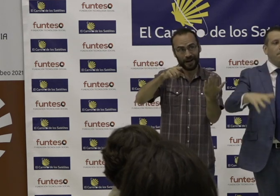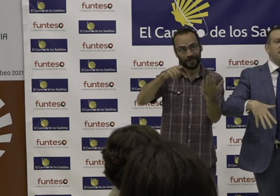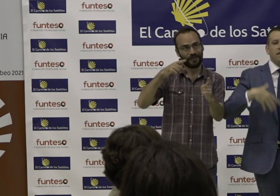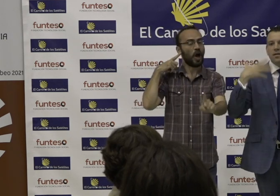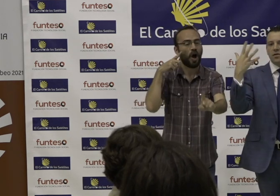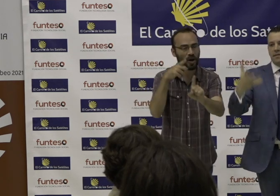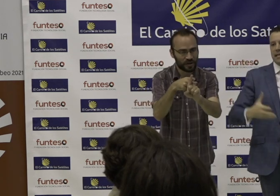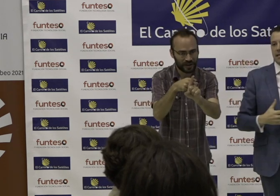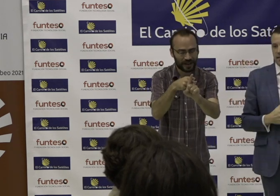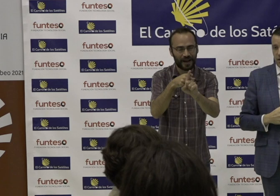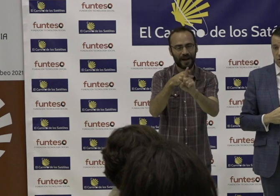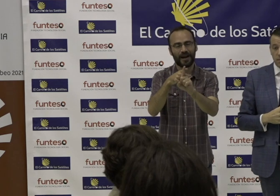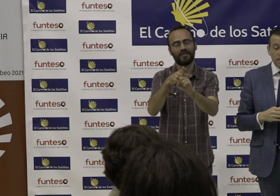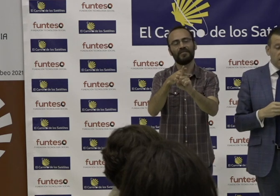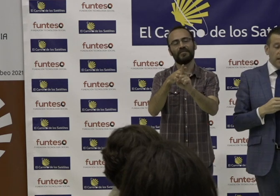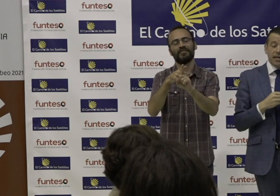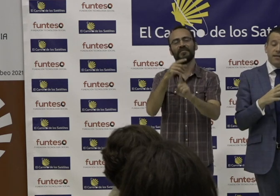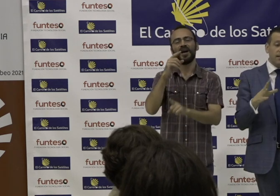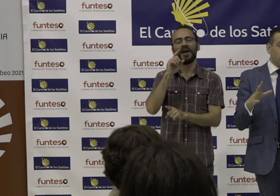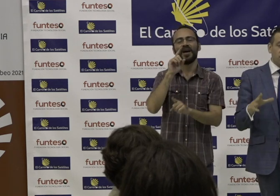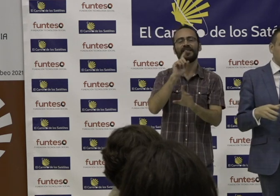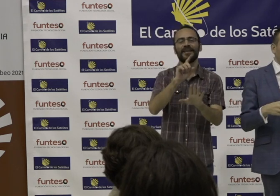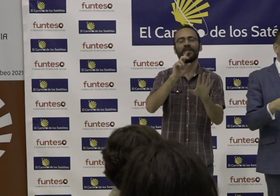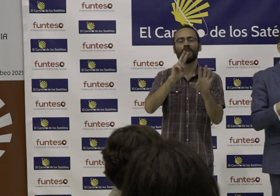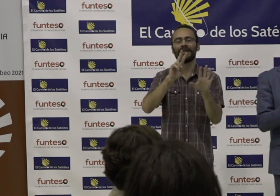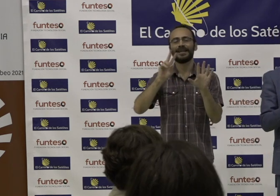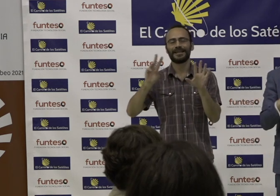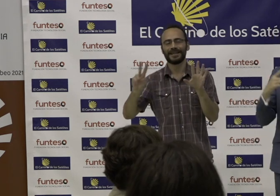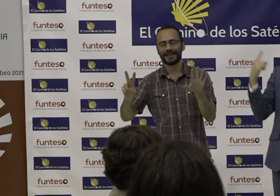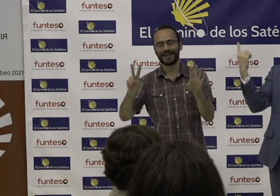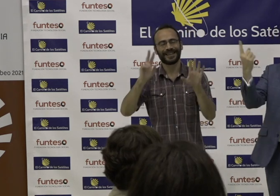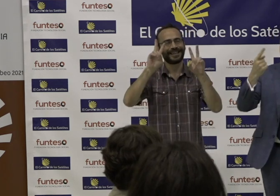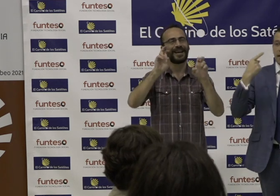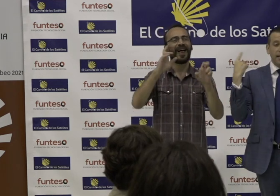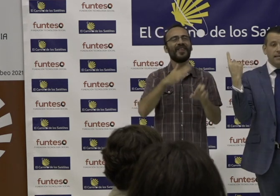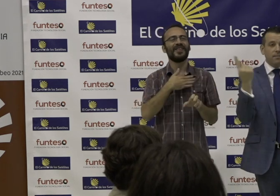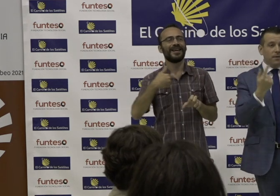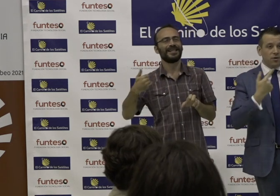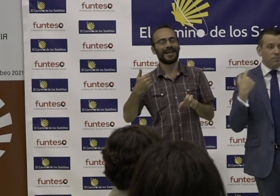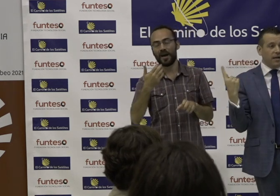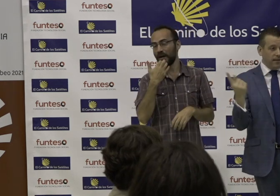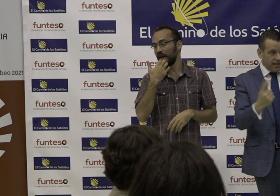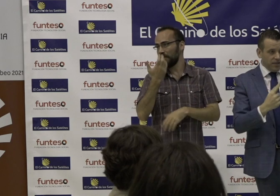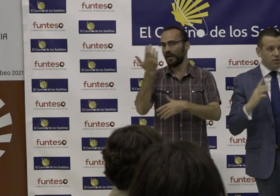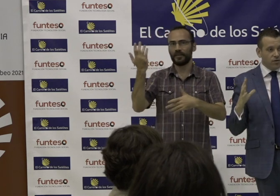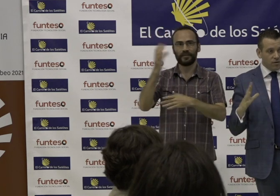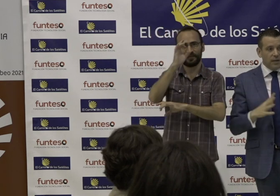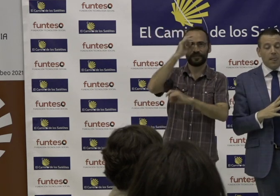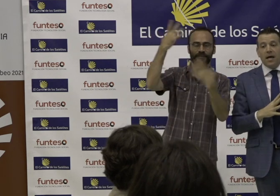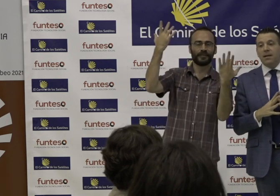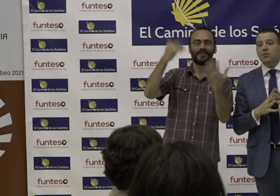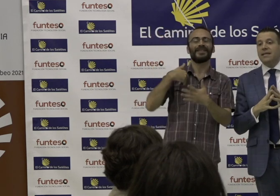alcanzado más de 117 deseos. Eran deseos no del tipo dar una vuelta en este pabellón para hacer el camino,